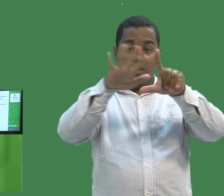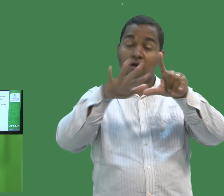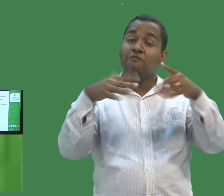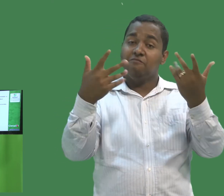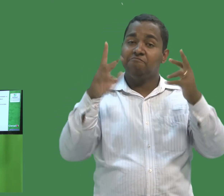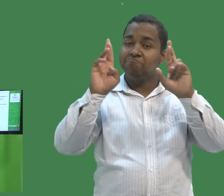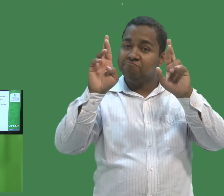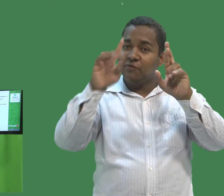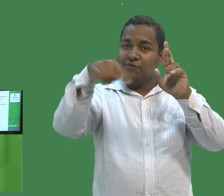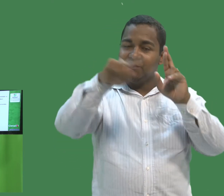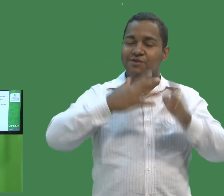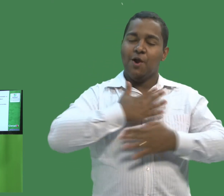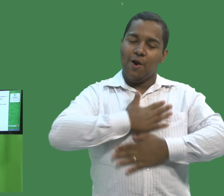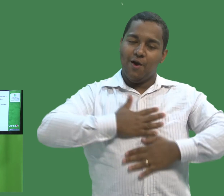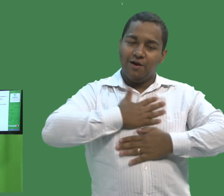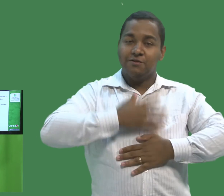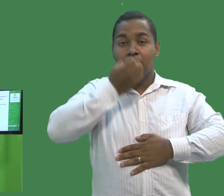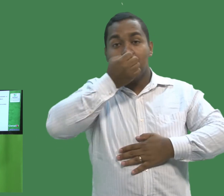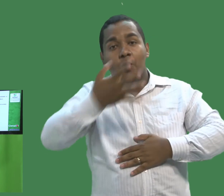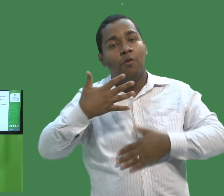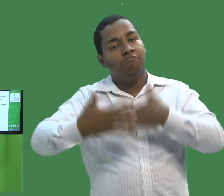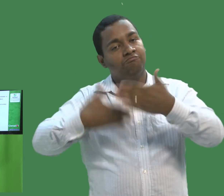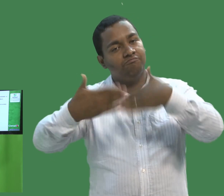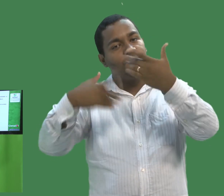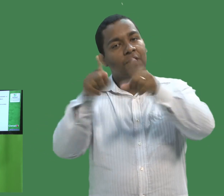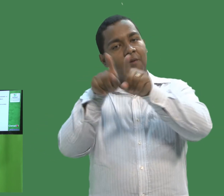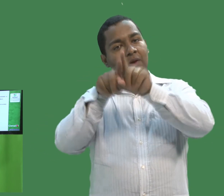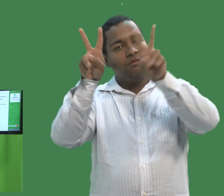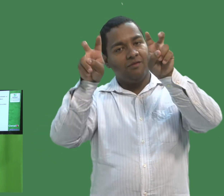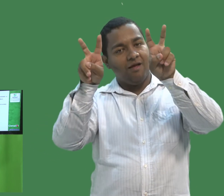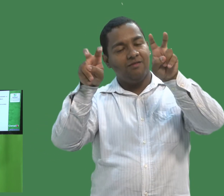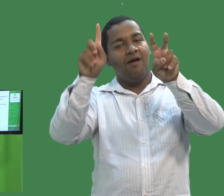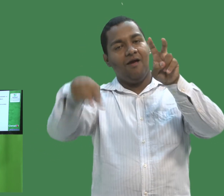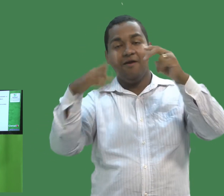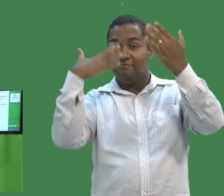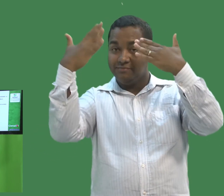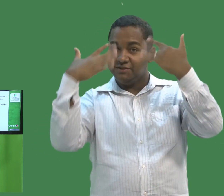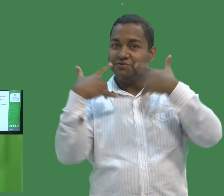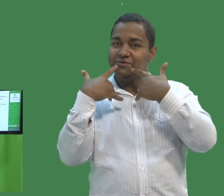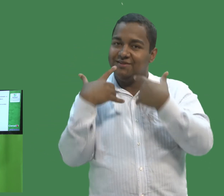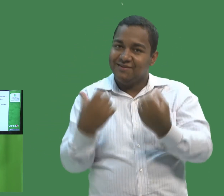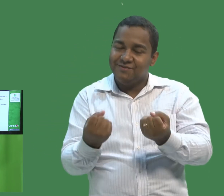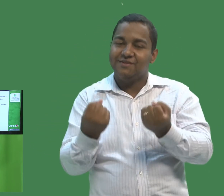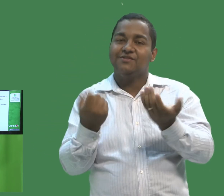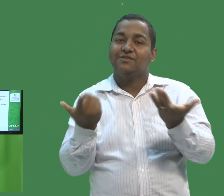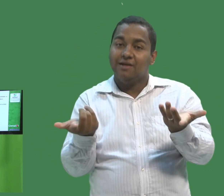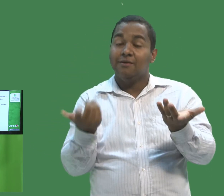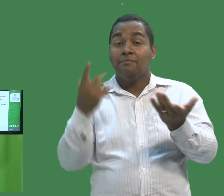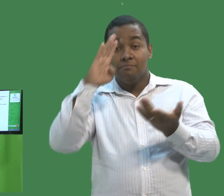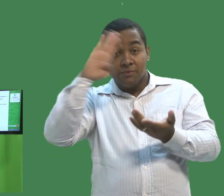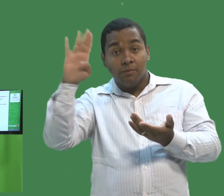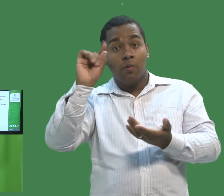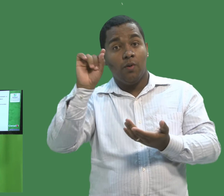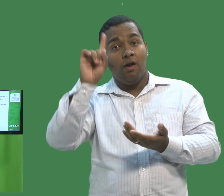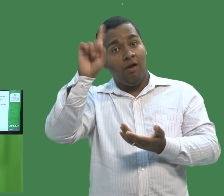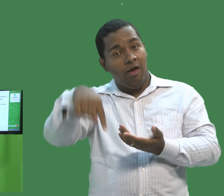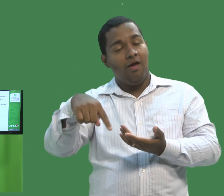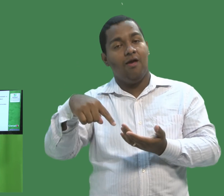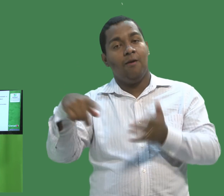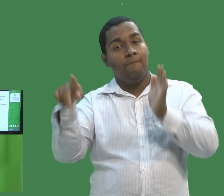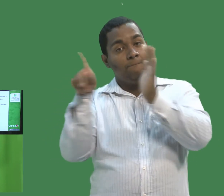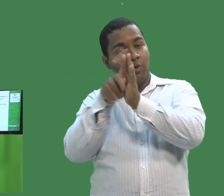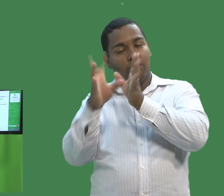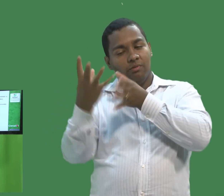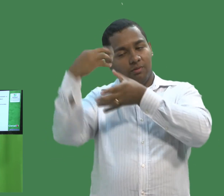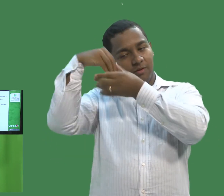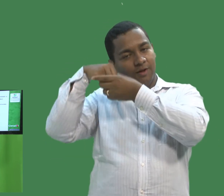tenham gostado e aprendido o quão maravilhoso e produtivo se trata a disciplina de psicolinguística, principalmente quanto a trazer em